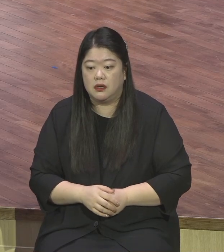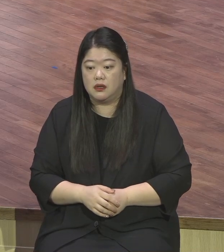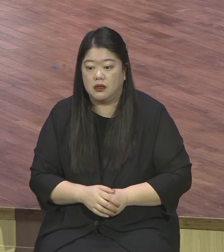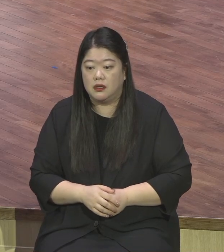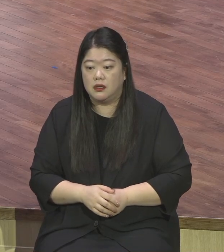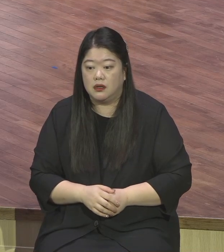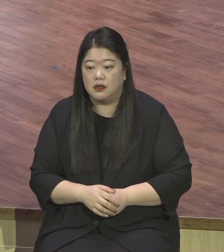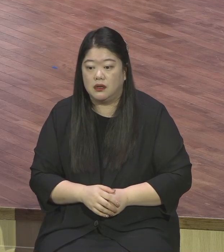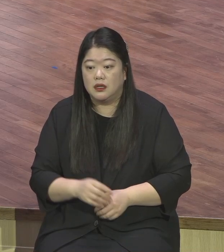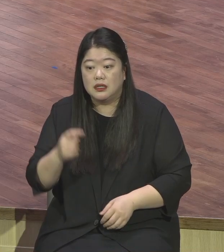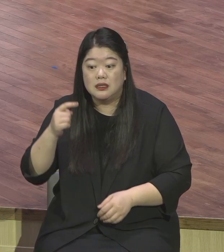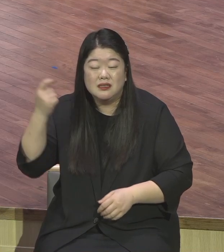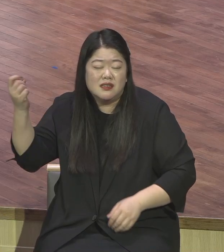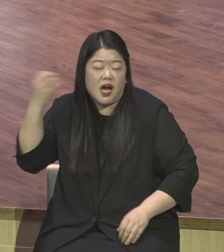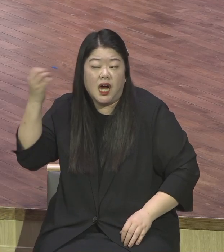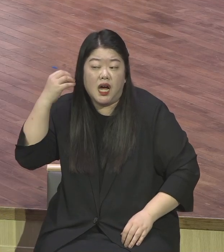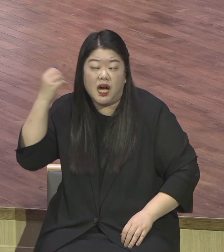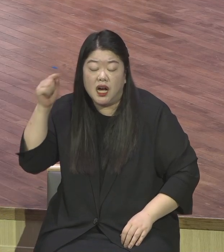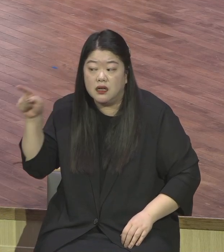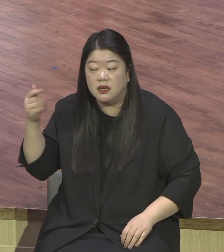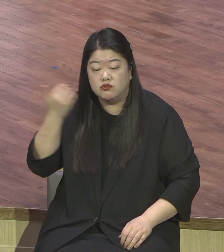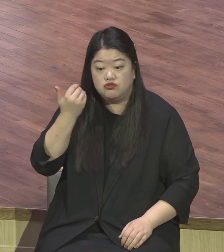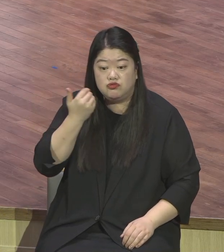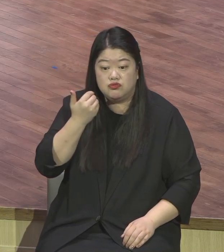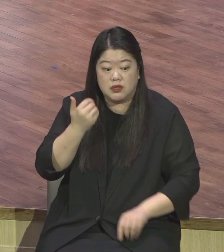계속 이런 일이 벌어지고 있는 겁니다.